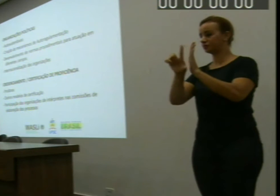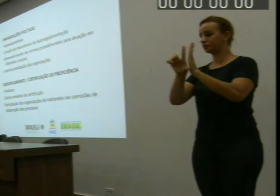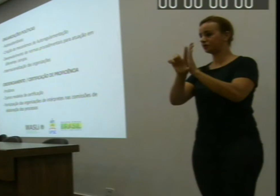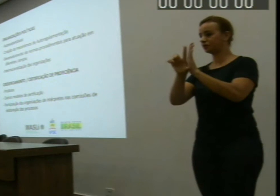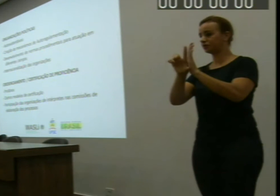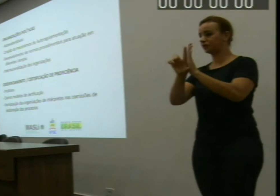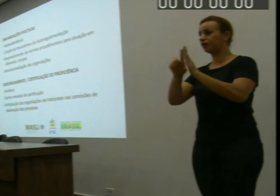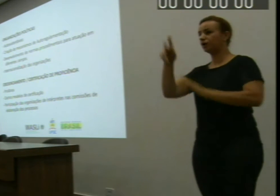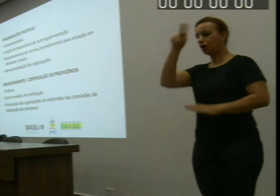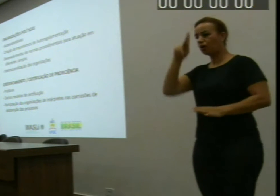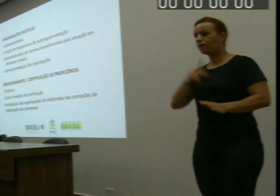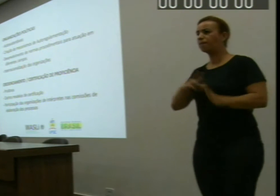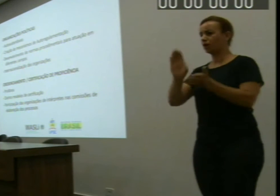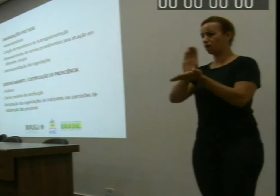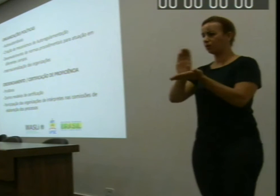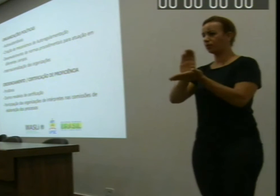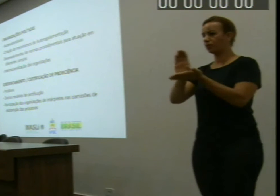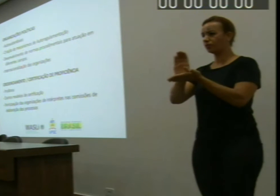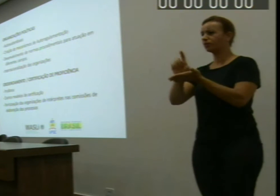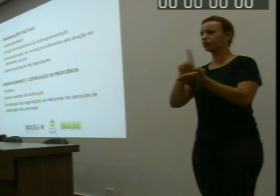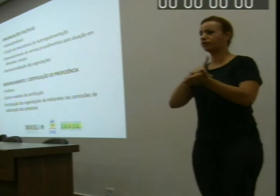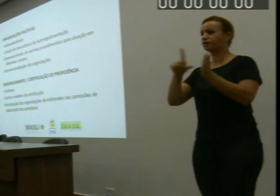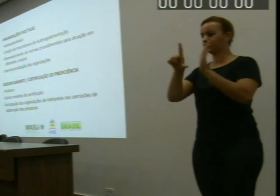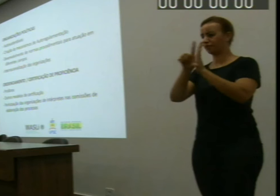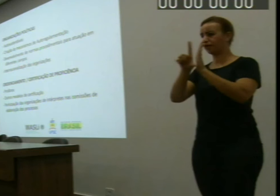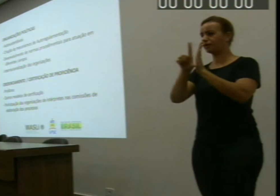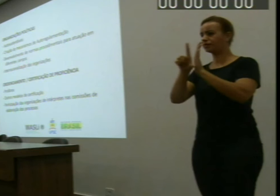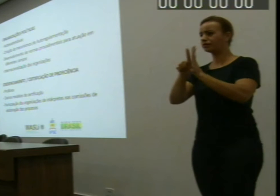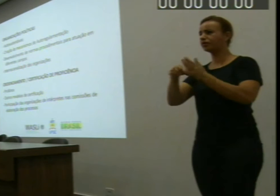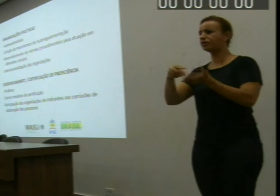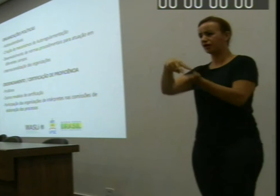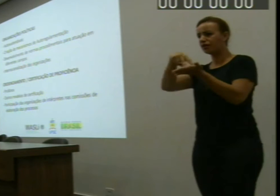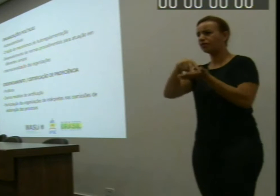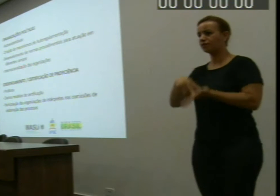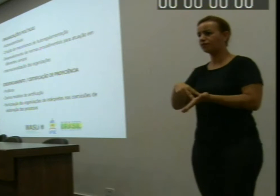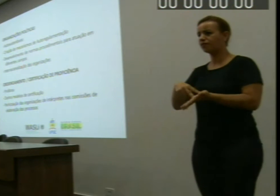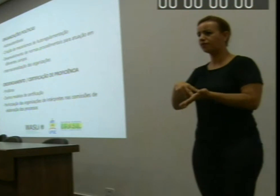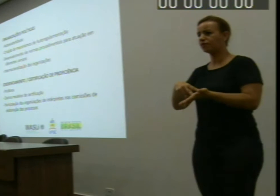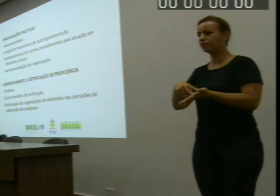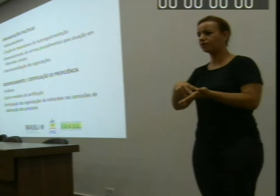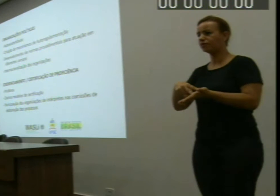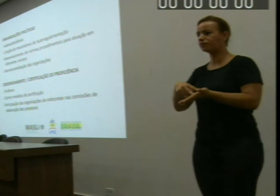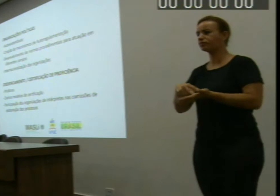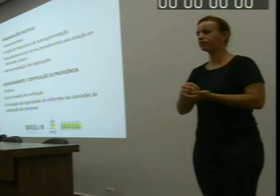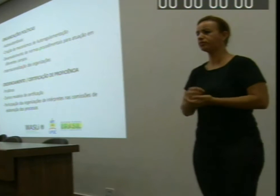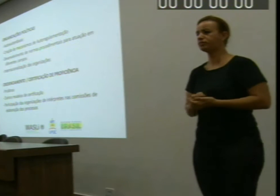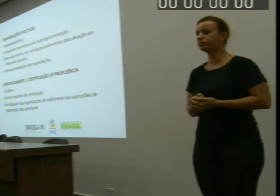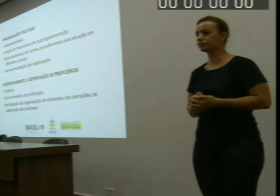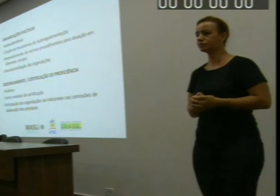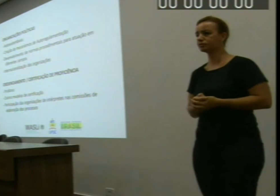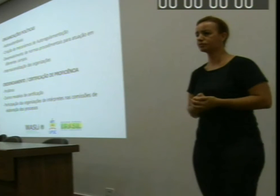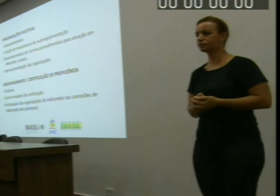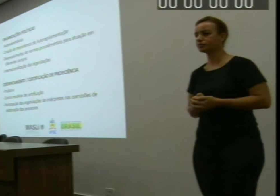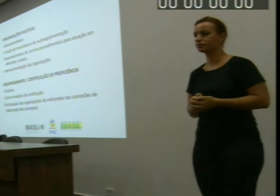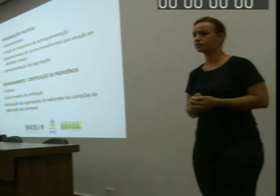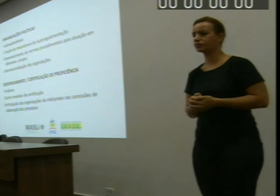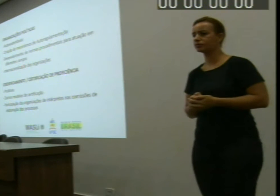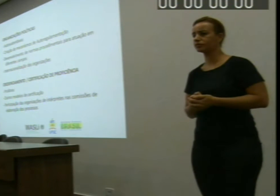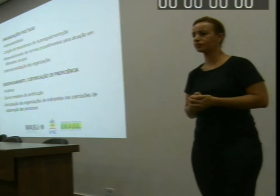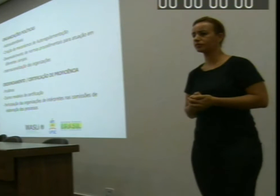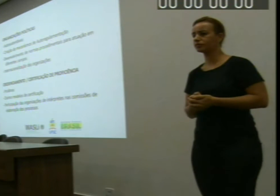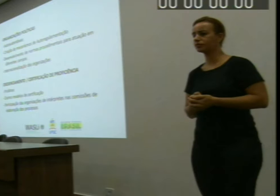categoria criar mecanismos dela mesmo estabelecer controle sobre os seus sobre os seus iguais sobre os seus pares